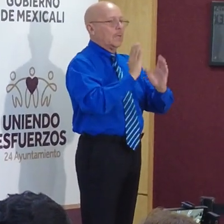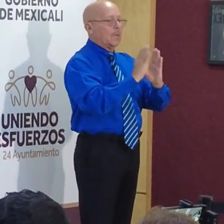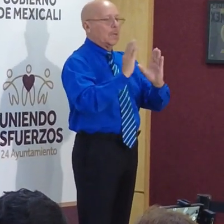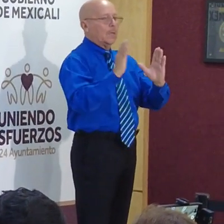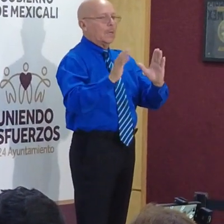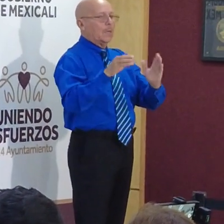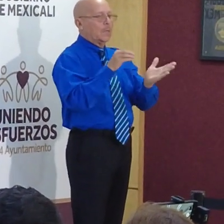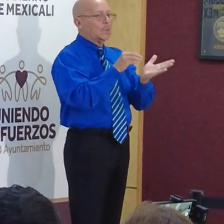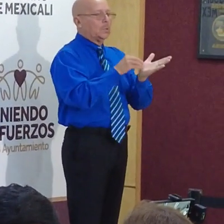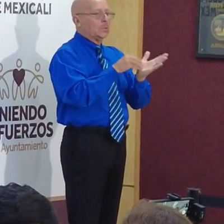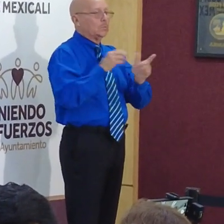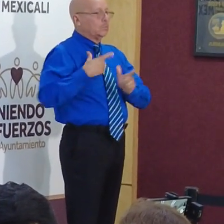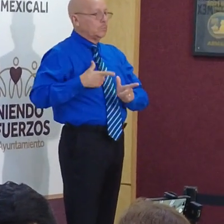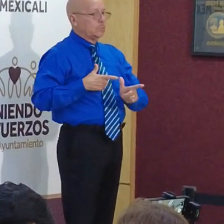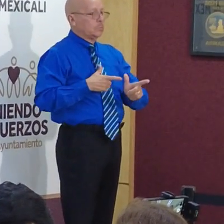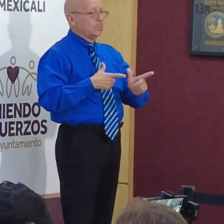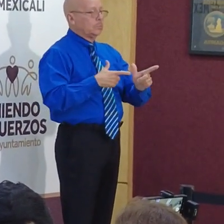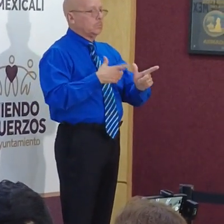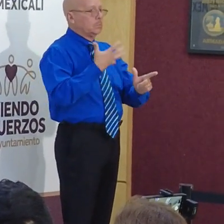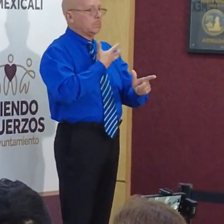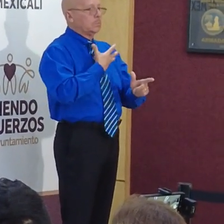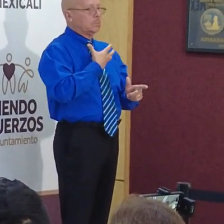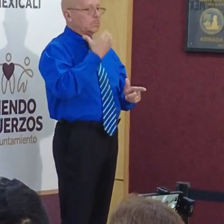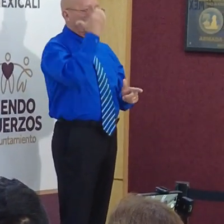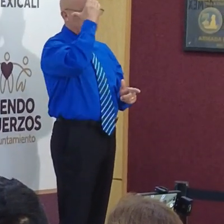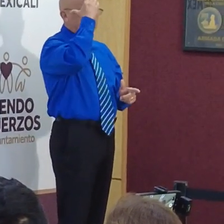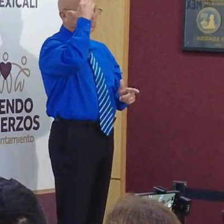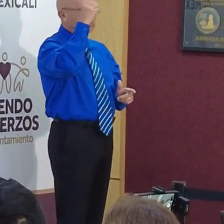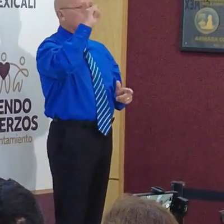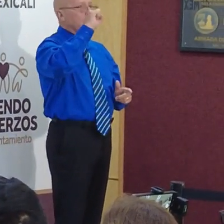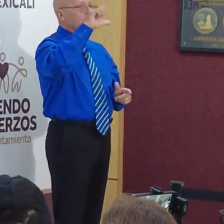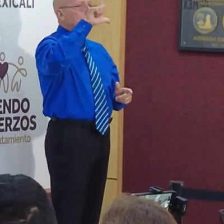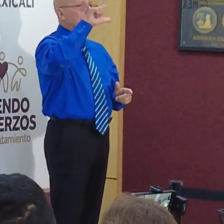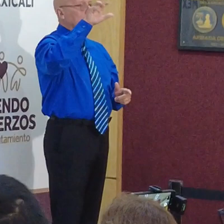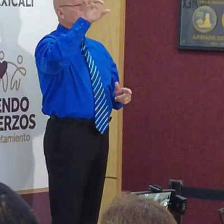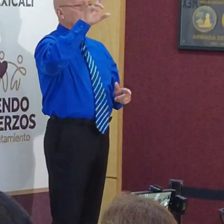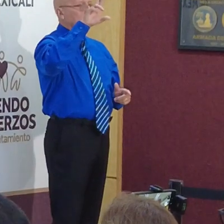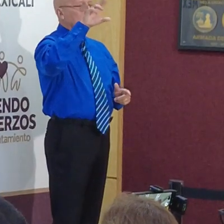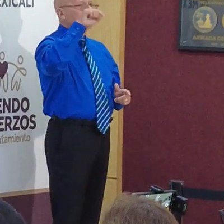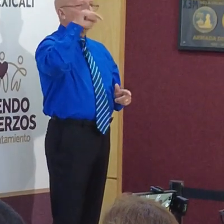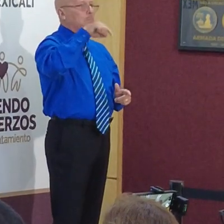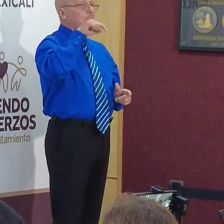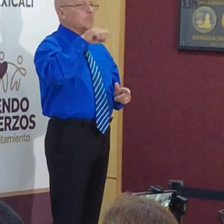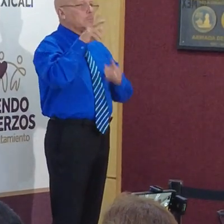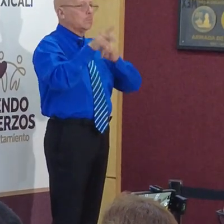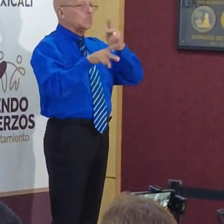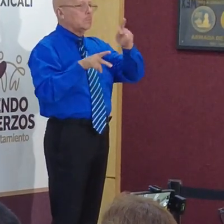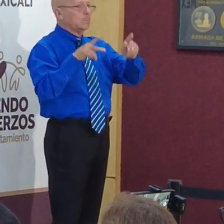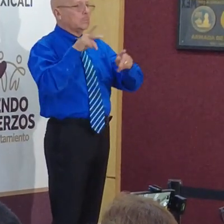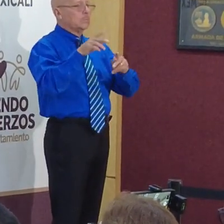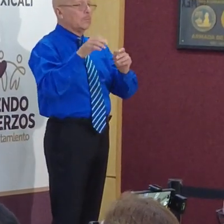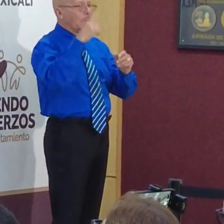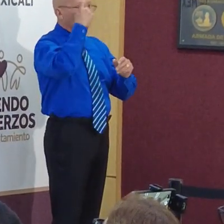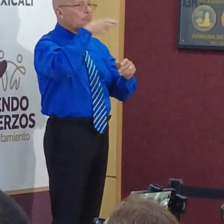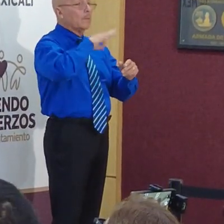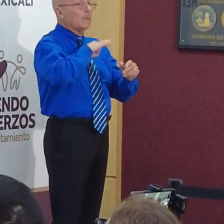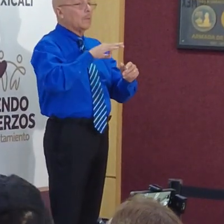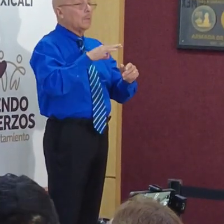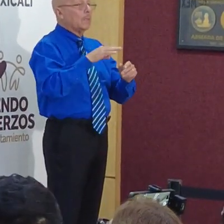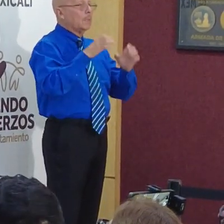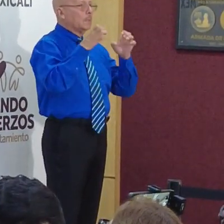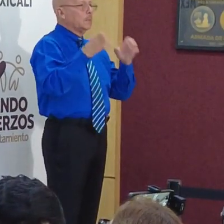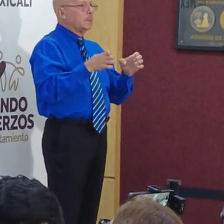continúa. Tenemos conocimiento que va personal de San Luis Río Colorado, presidenta, a continuar con las negociaciones, porque esta